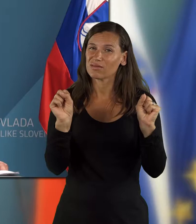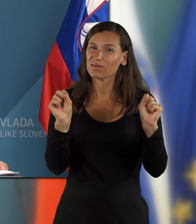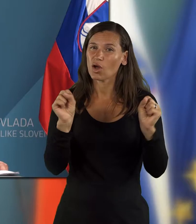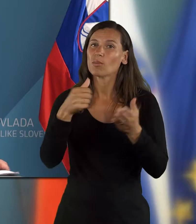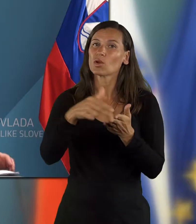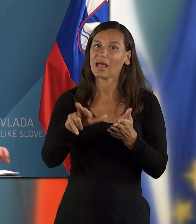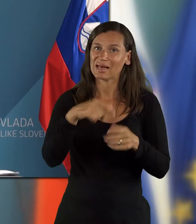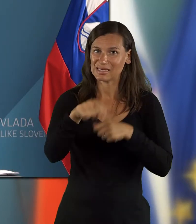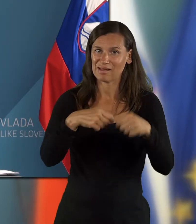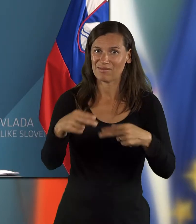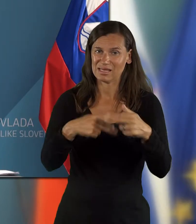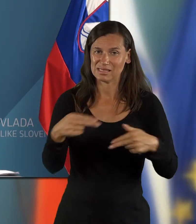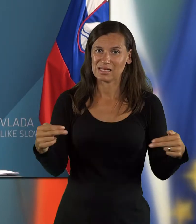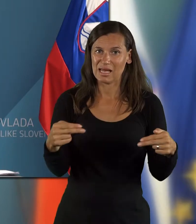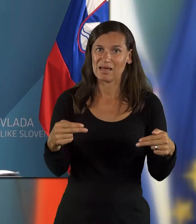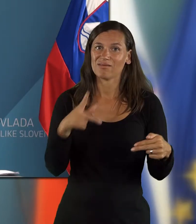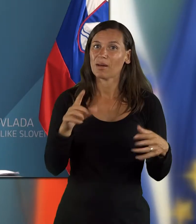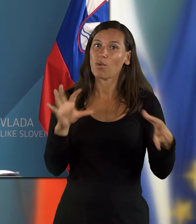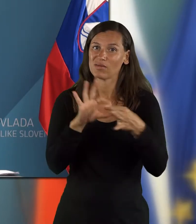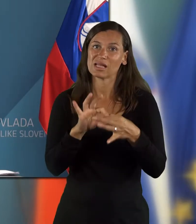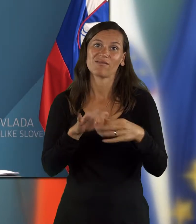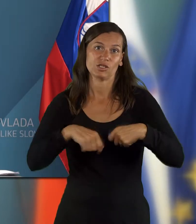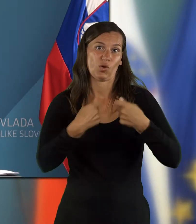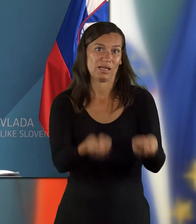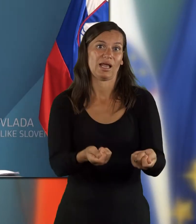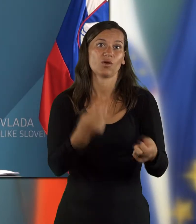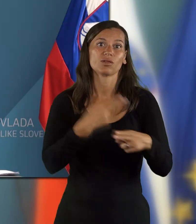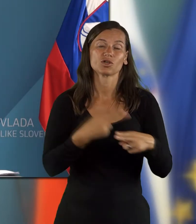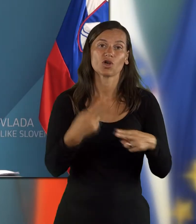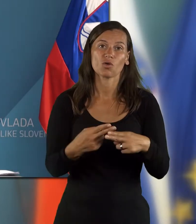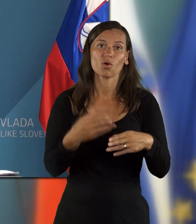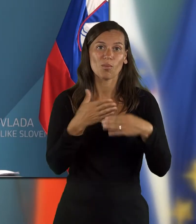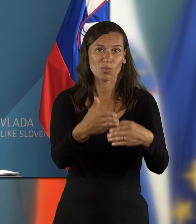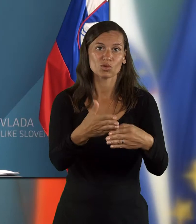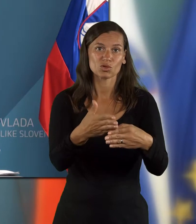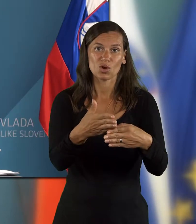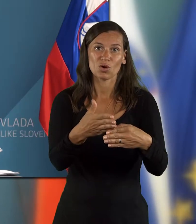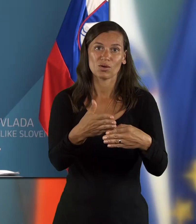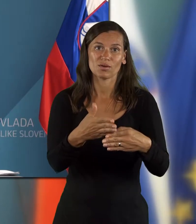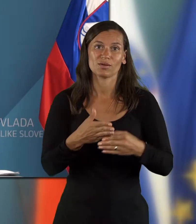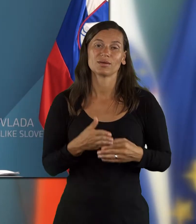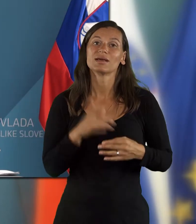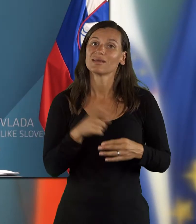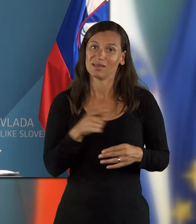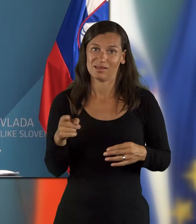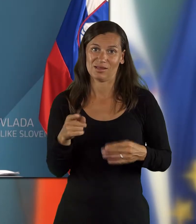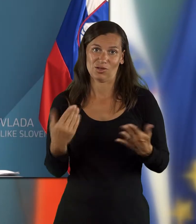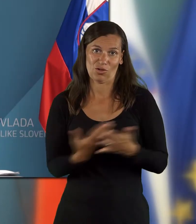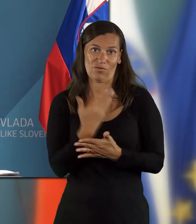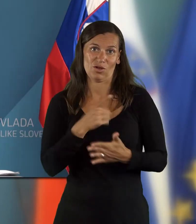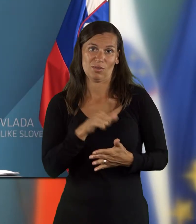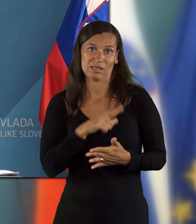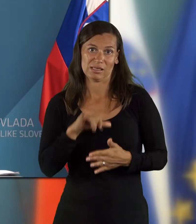izpolnitvijo prodajne zaveze v povezavi z dodeljeno državno pomočjo